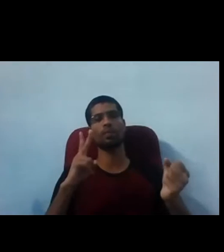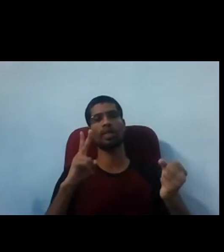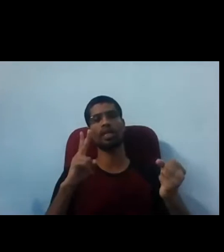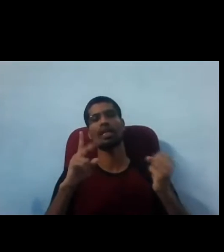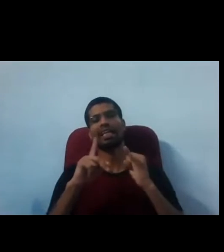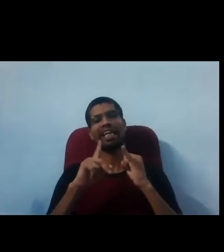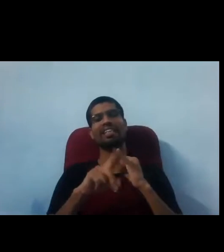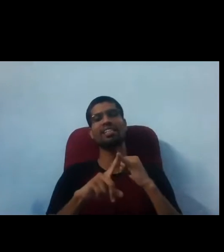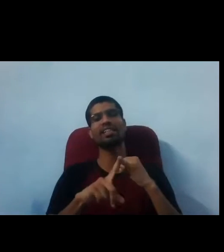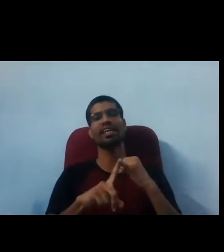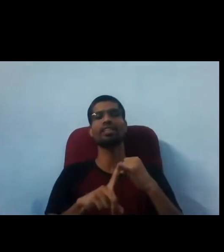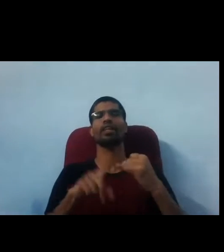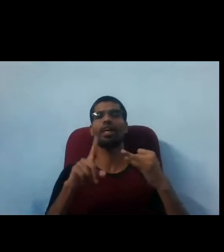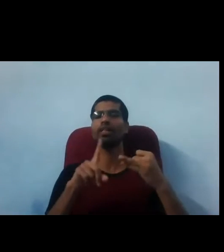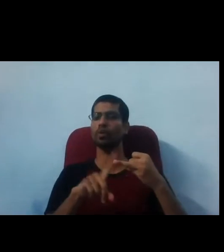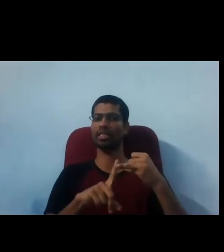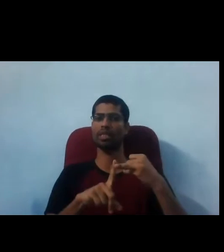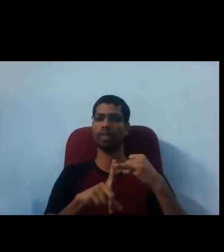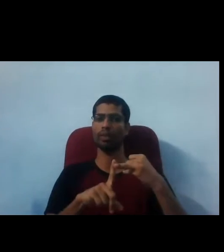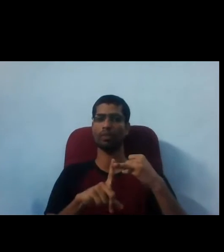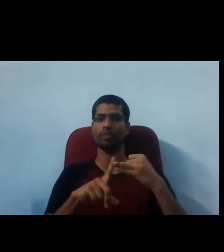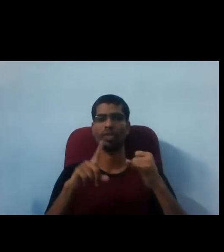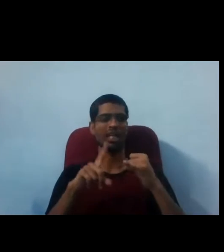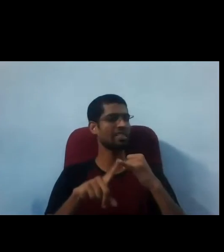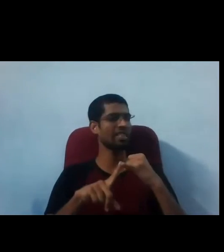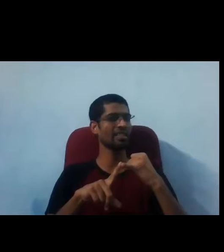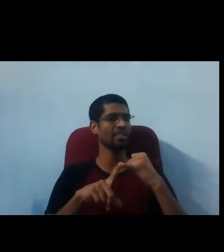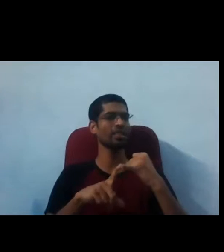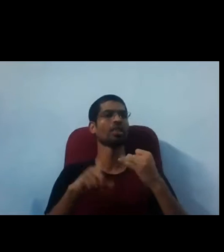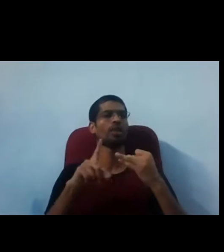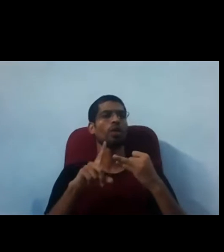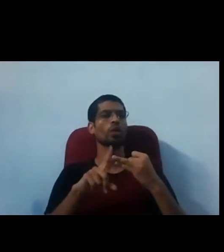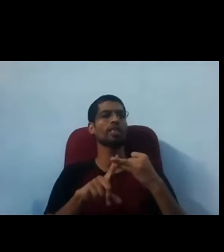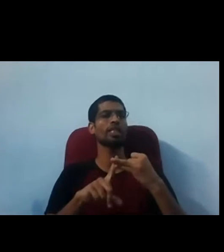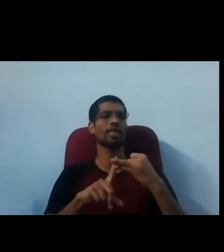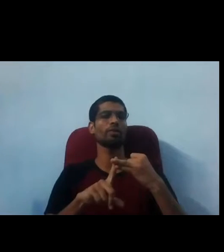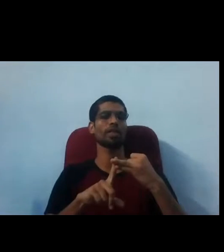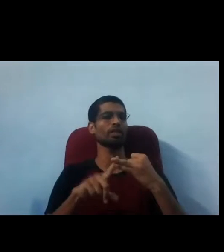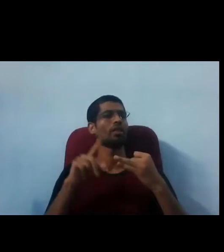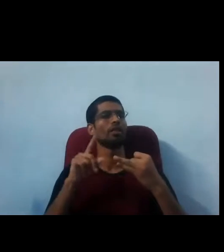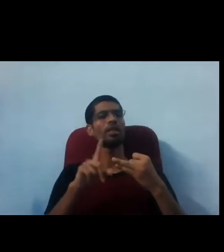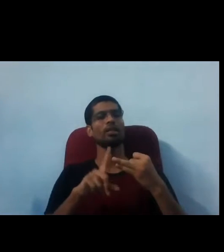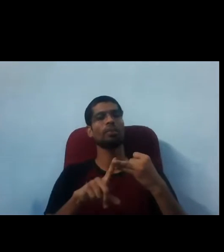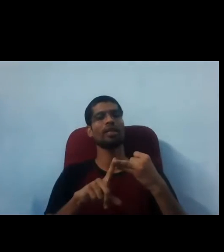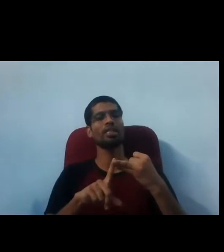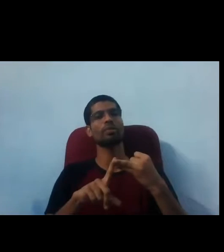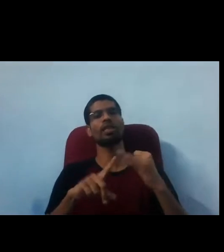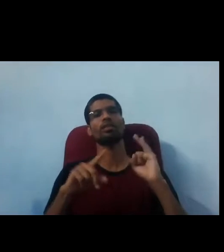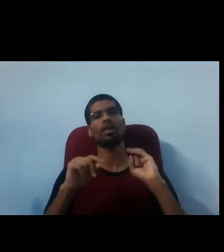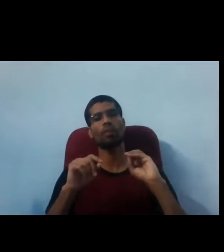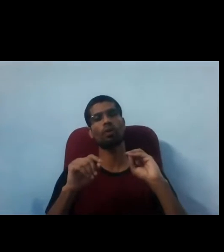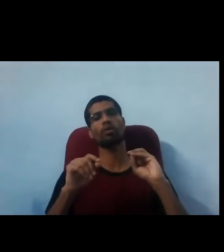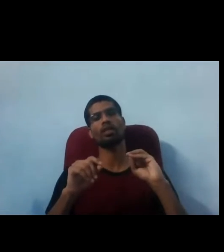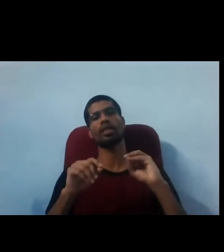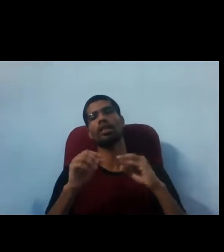लोग दो चीज पढ़े हैं, कैल्सिनेशन एंड रोस्टिंग के बारे में। कैल्सिनेशन एंड रोस्टिंग के बारे में पढ़ा था। ये पढ़ाते समय